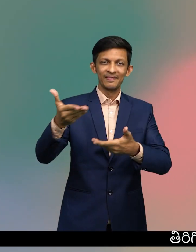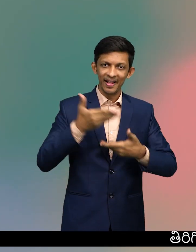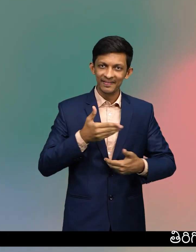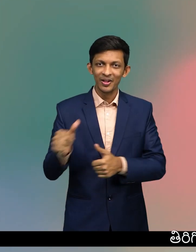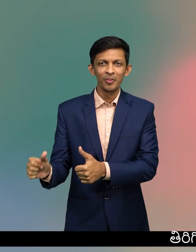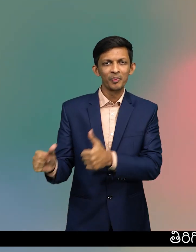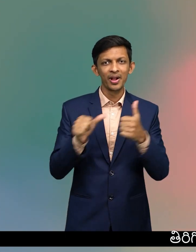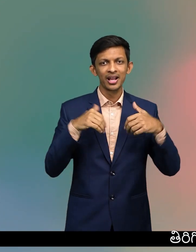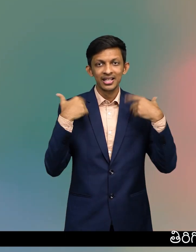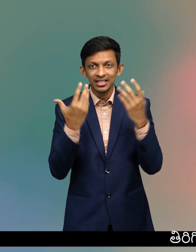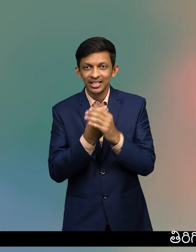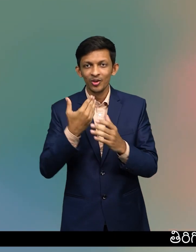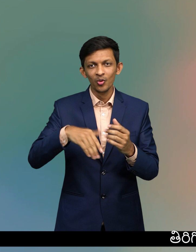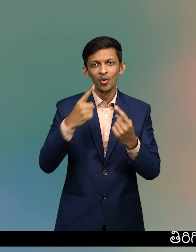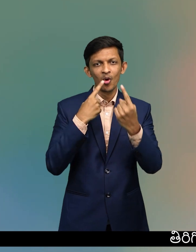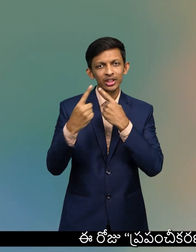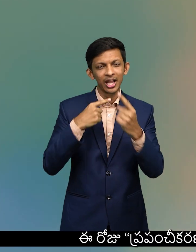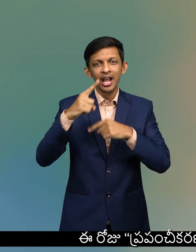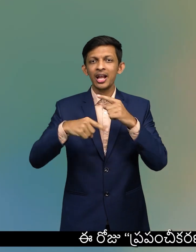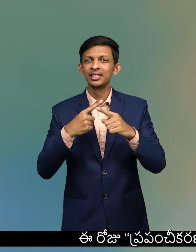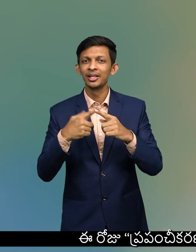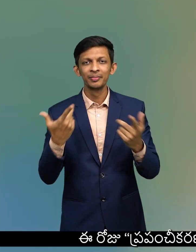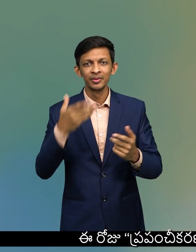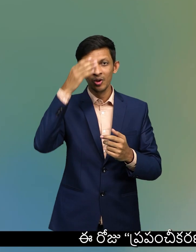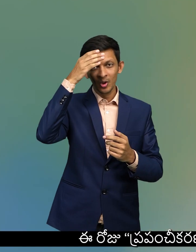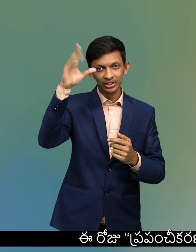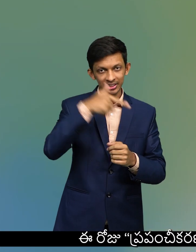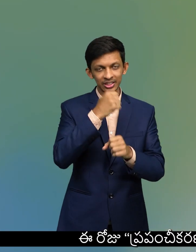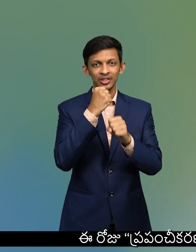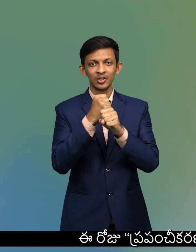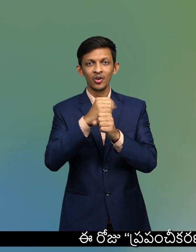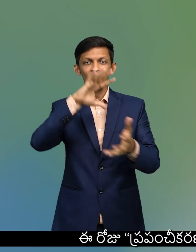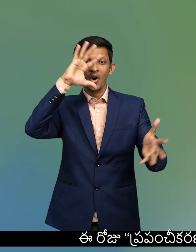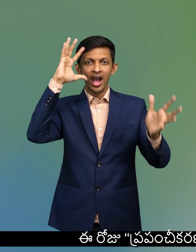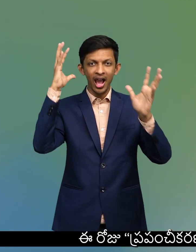తిరిగి స్వాగతం. మనం ఈరోజు ప్రపంచీకరణ భావన గురించి మాట్లాడతాము.